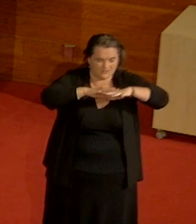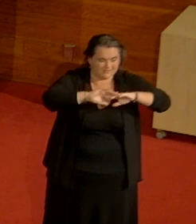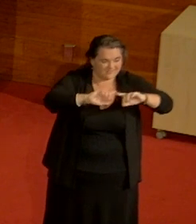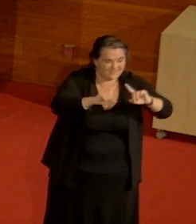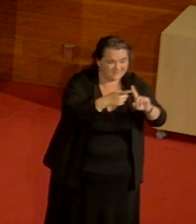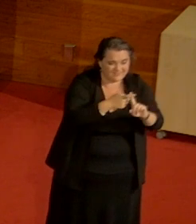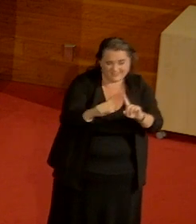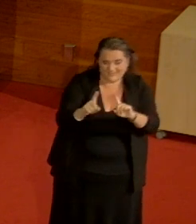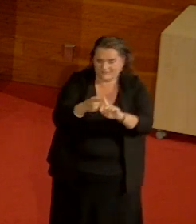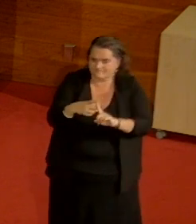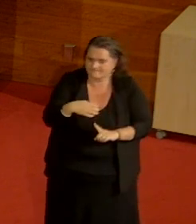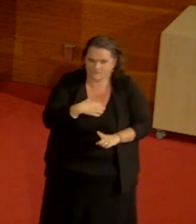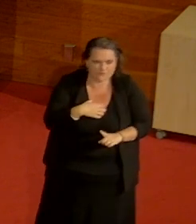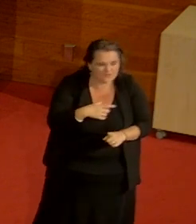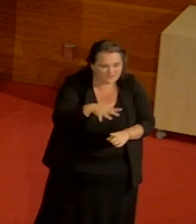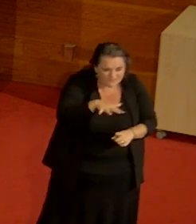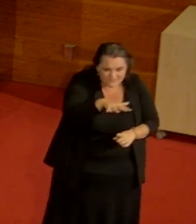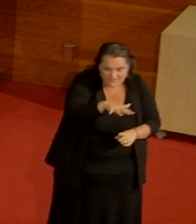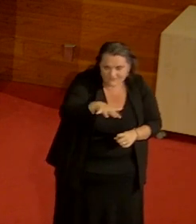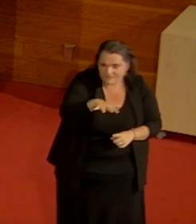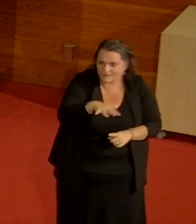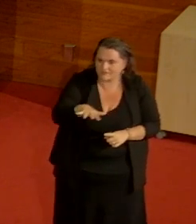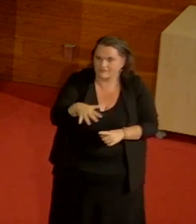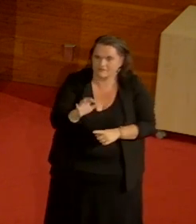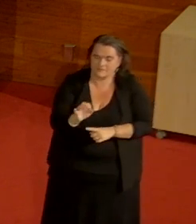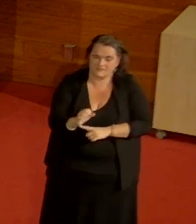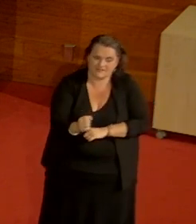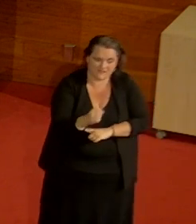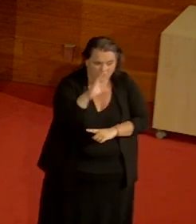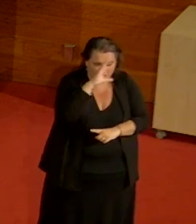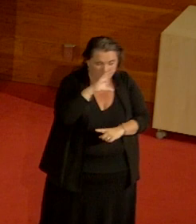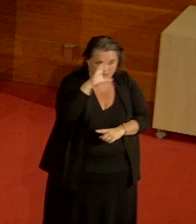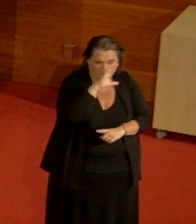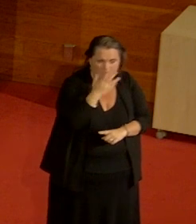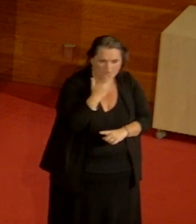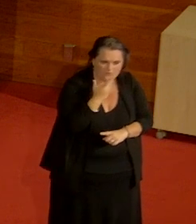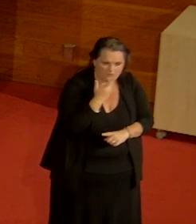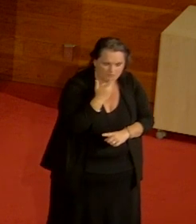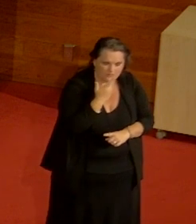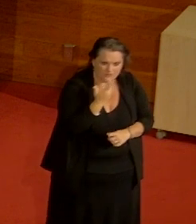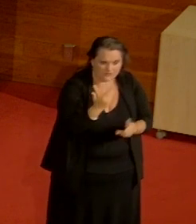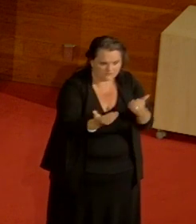identificar Dónde está lo que se apoya en un conocimiento científico y por tanto contrastado que podríamos